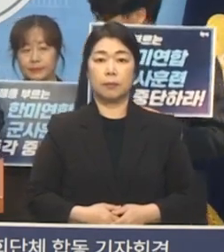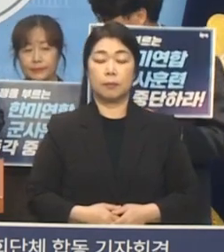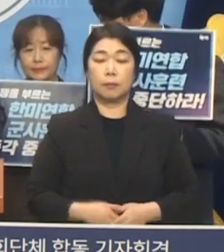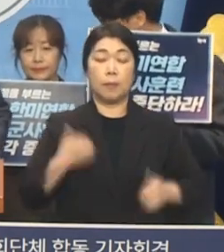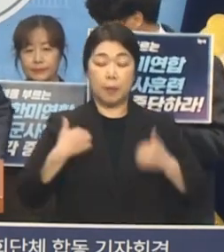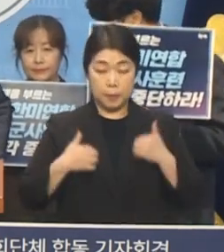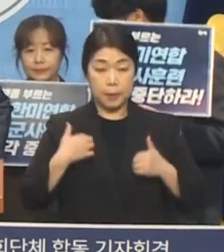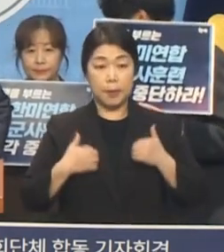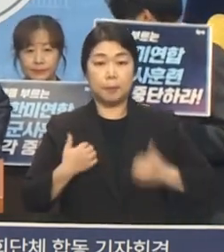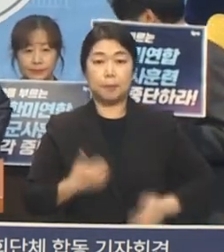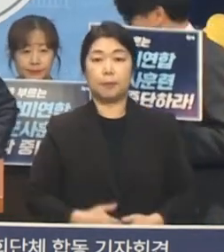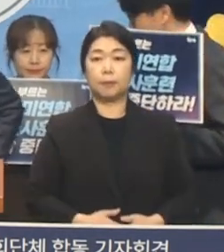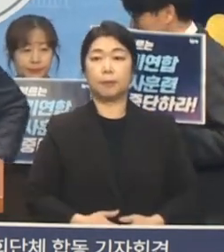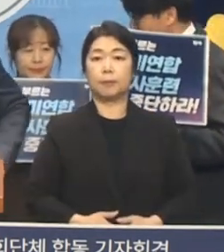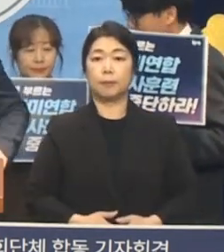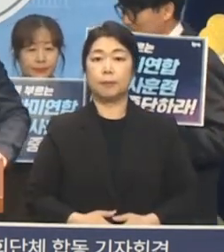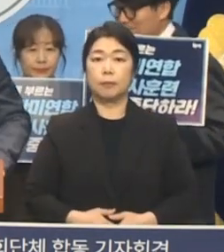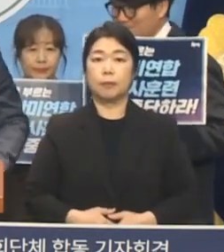반갑습니다.